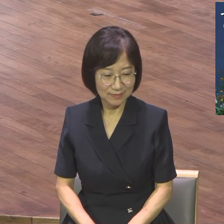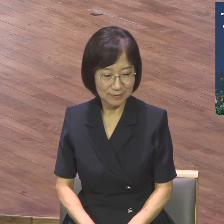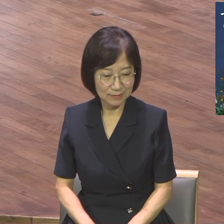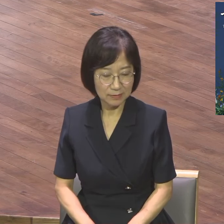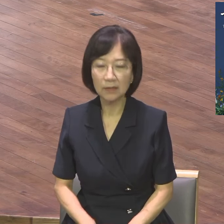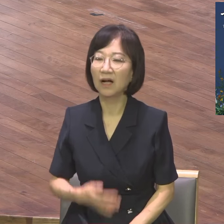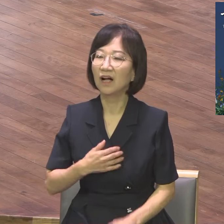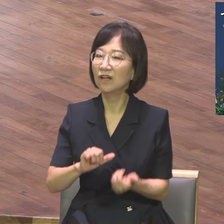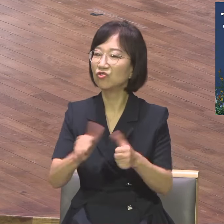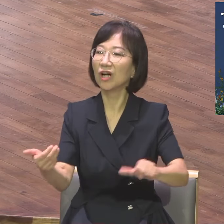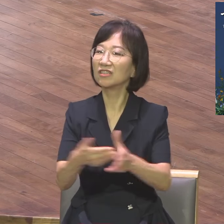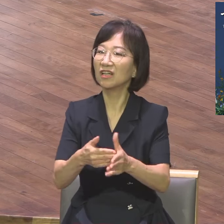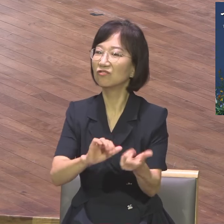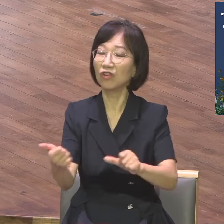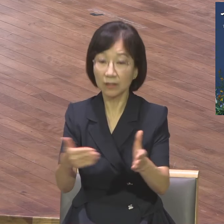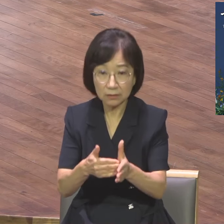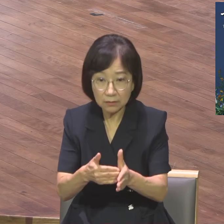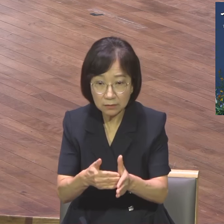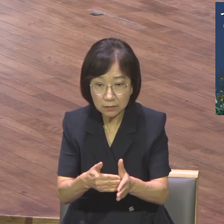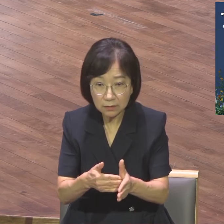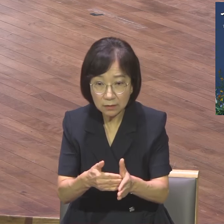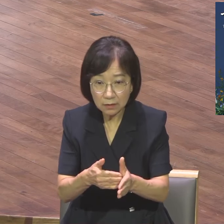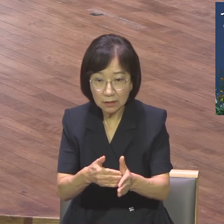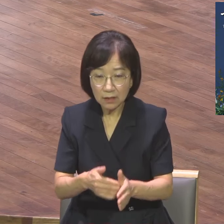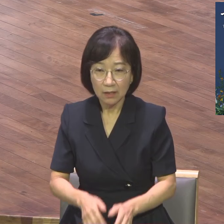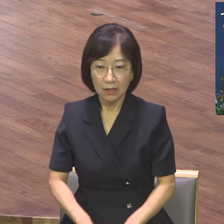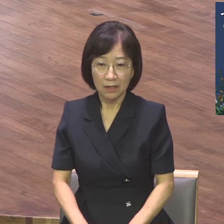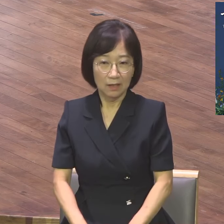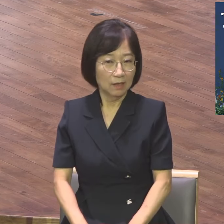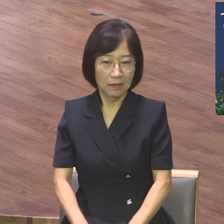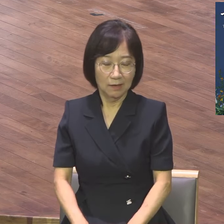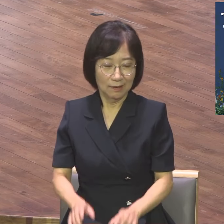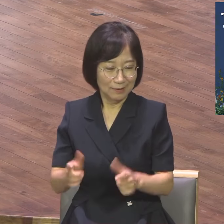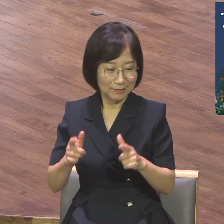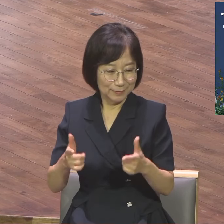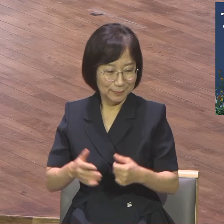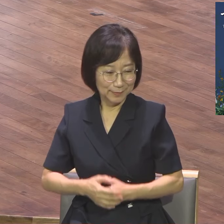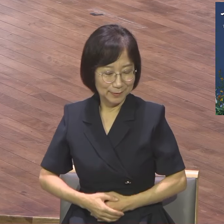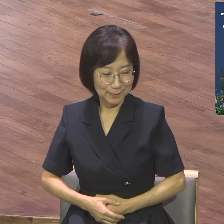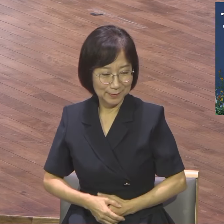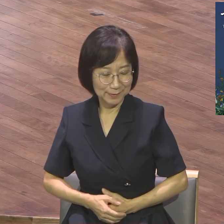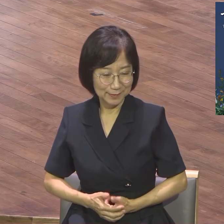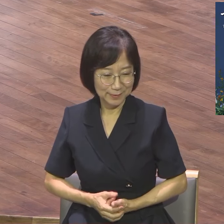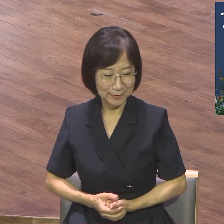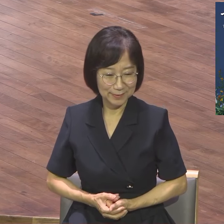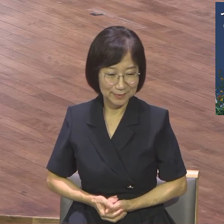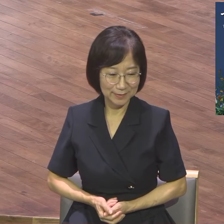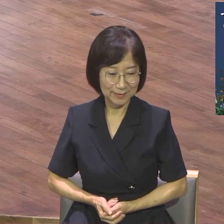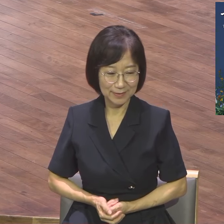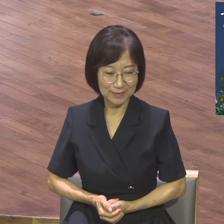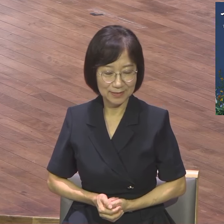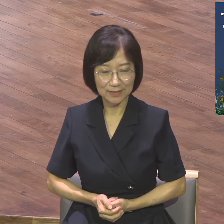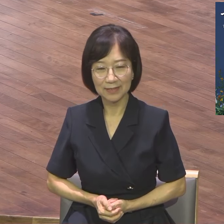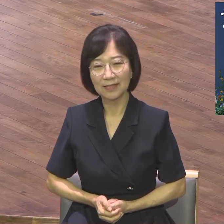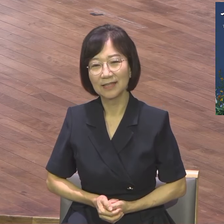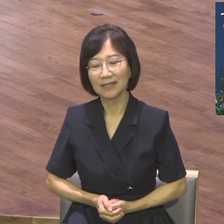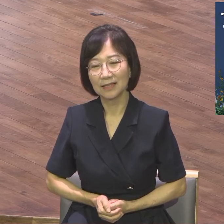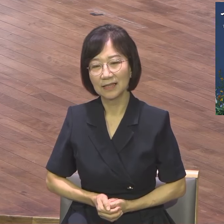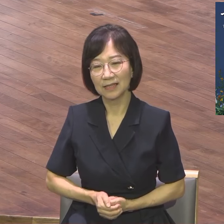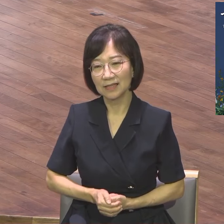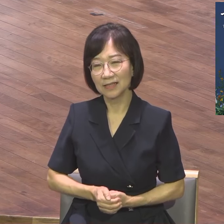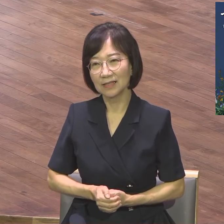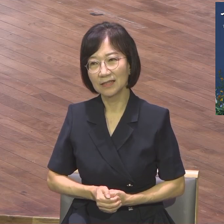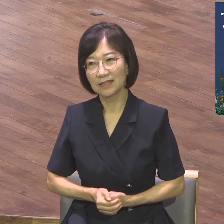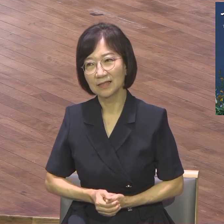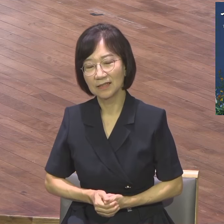죽으면 끝난다. 끝나면 죽을 사람 많아요. 우리는 가룟